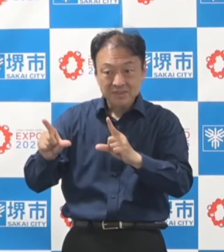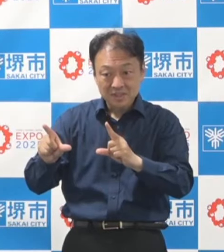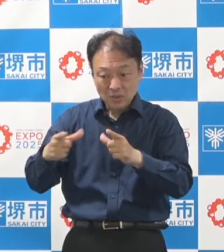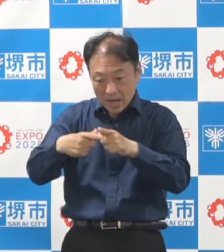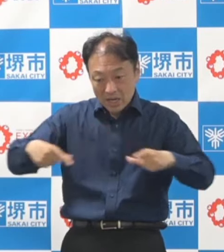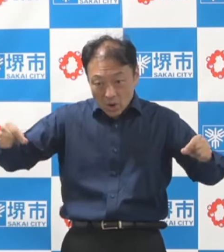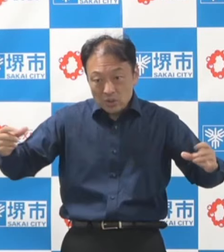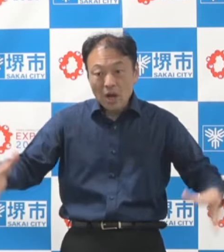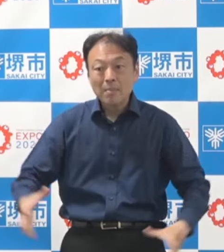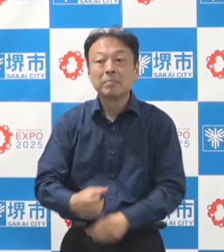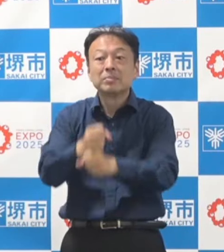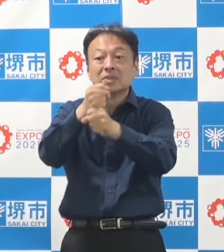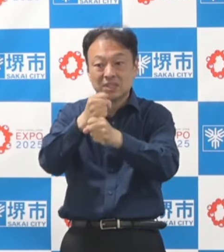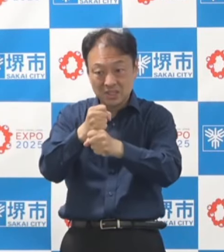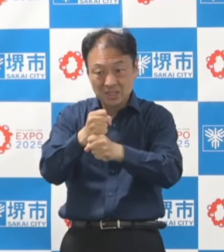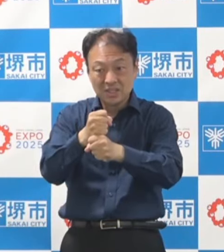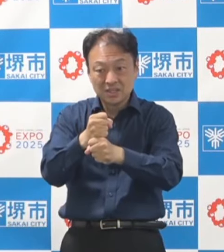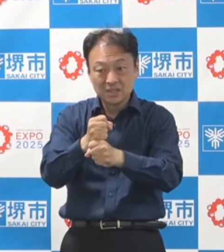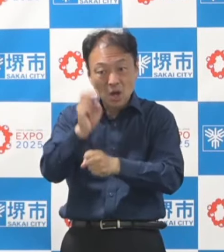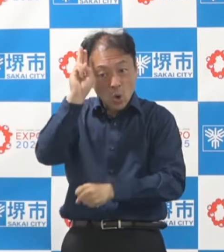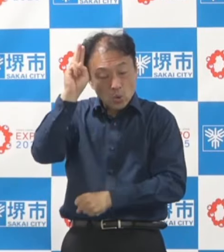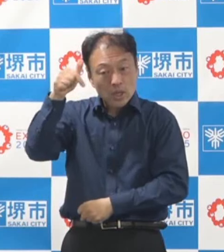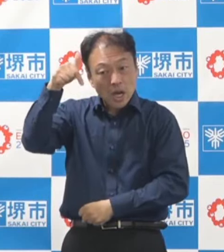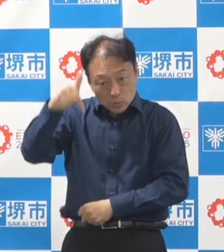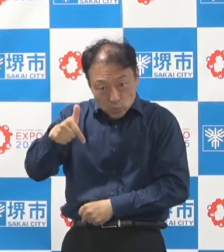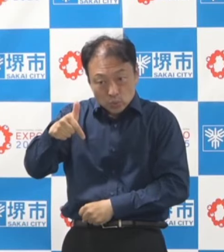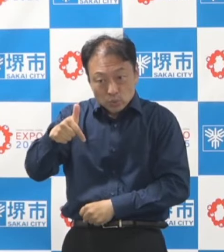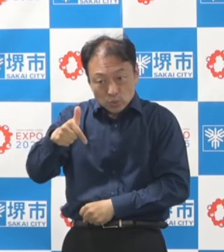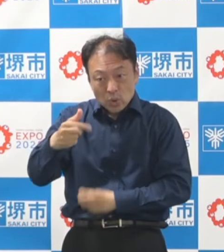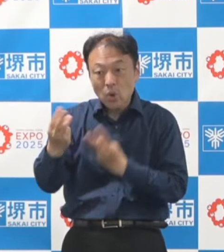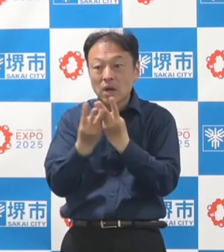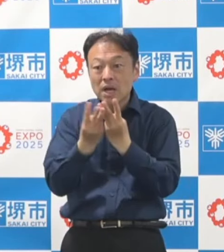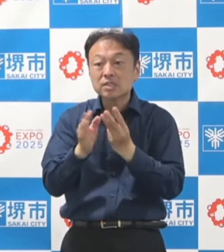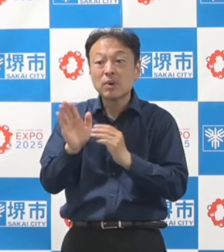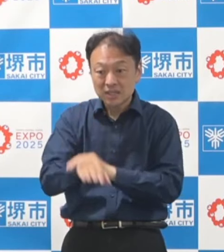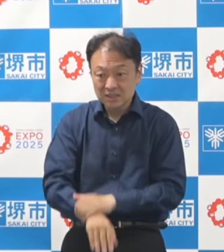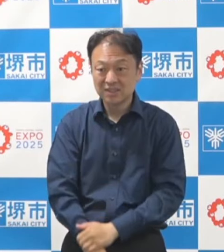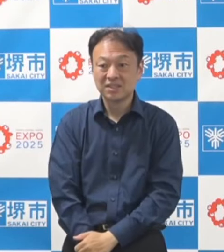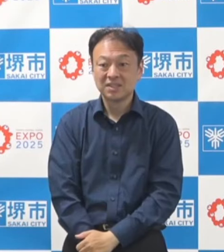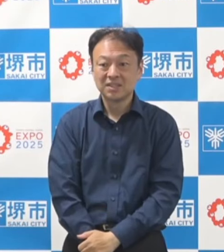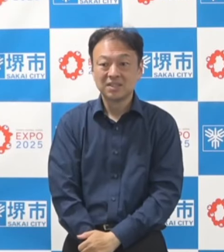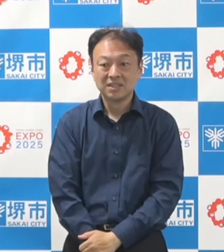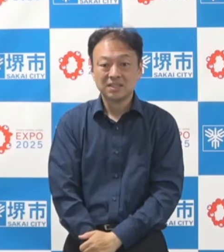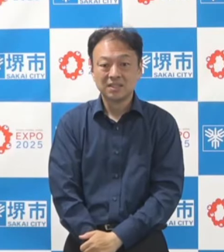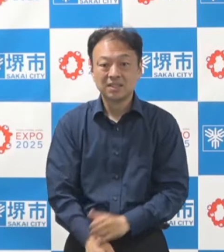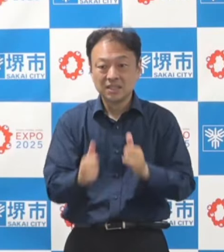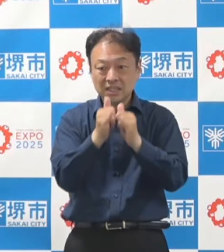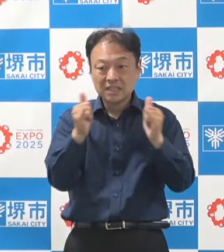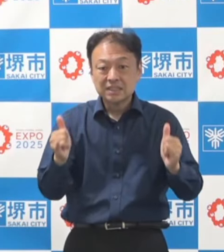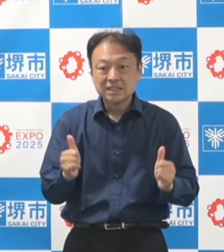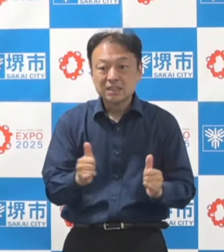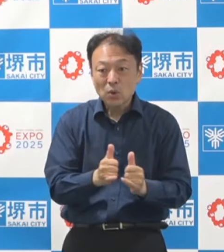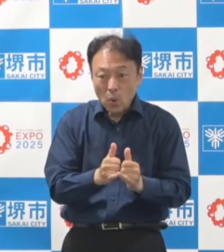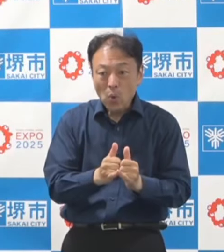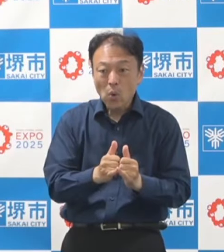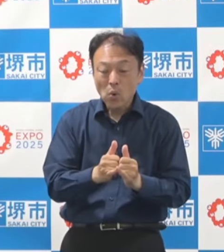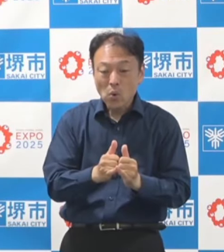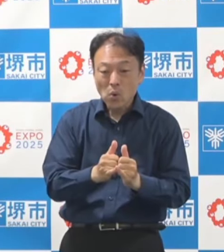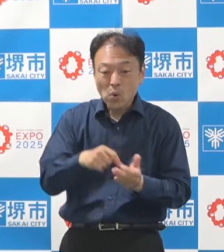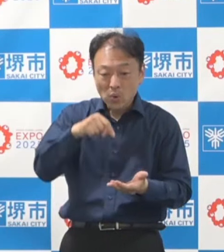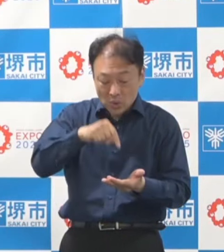字と、都道府県の数字までということで伺っておりますんで、人口あたりにすると大阪府も高い方で